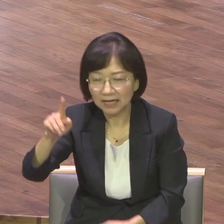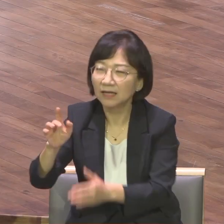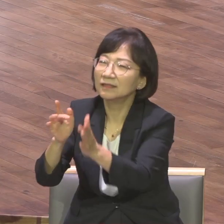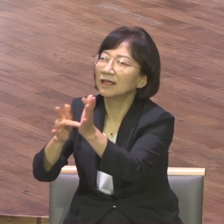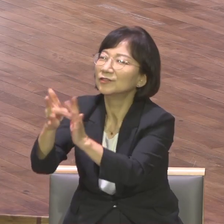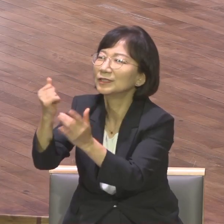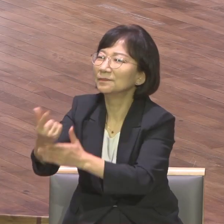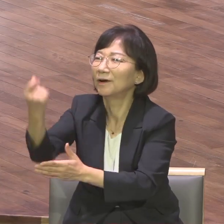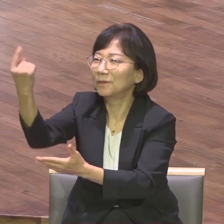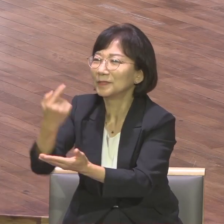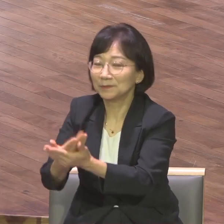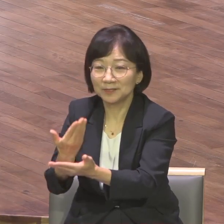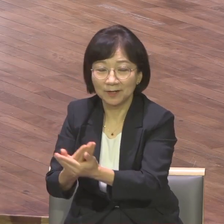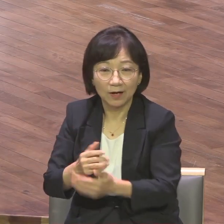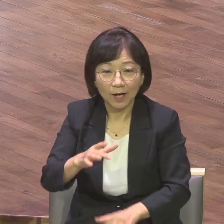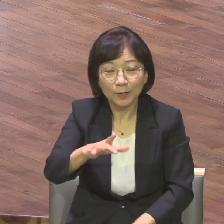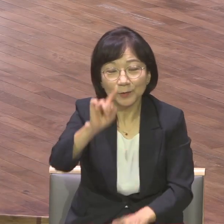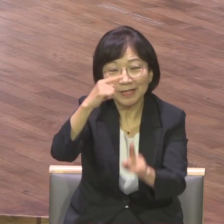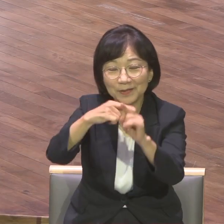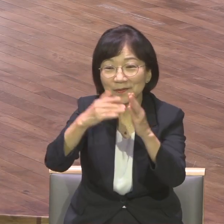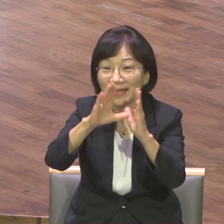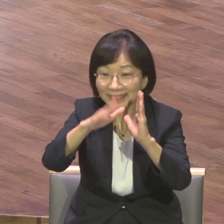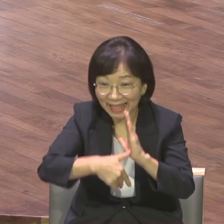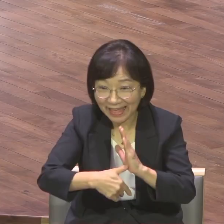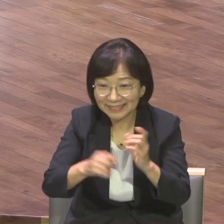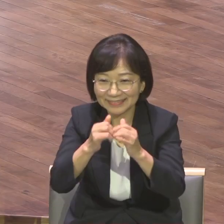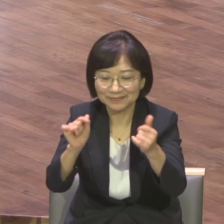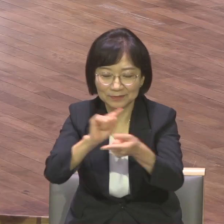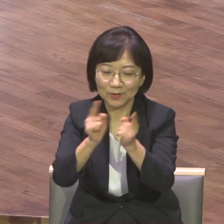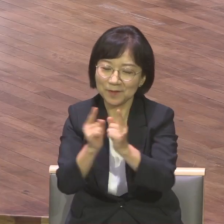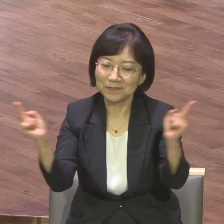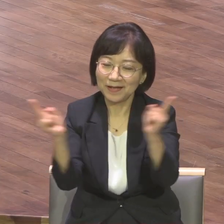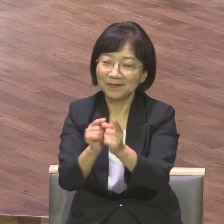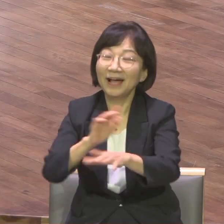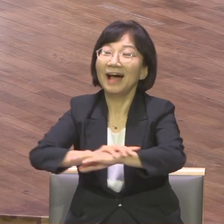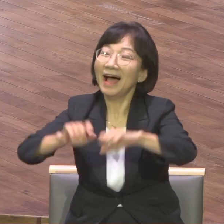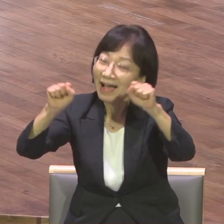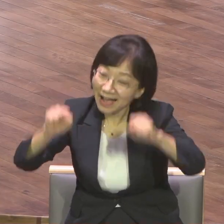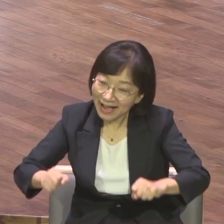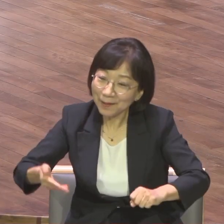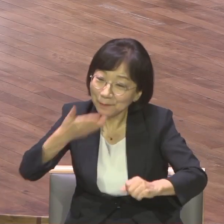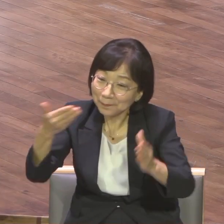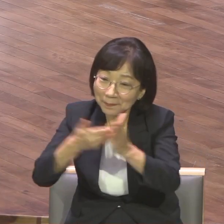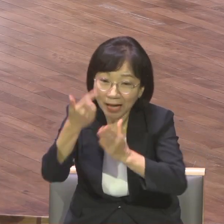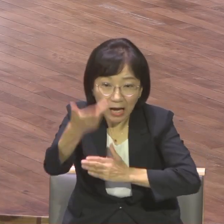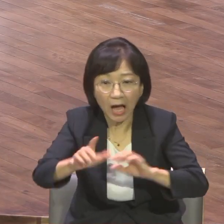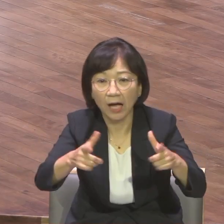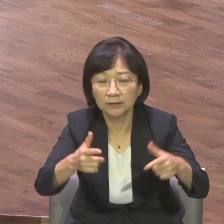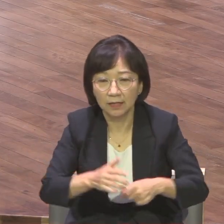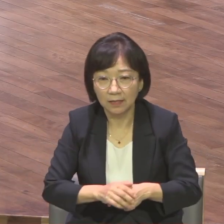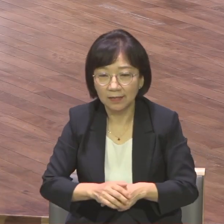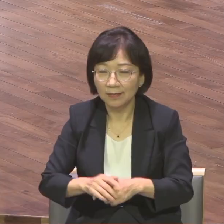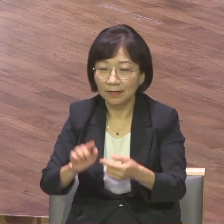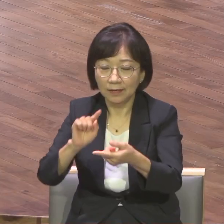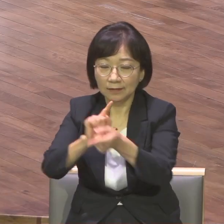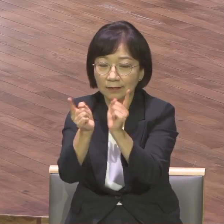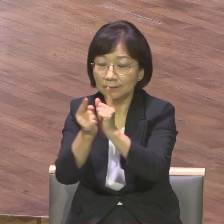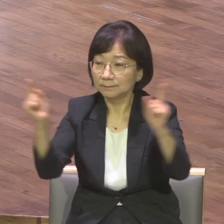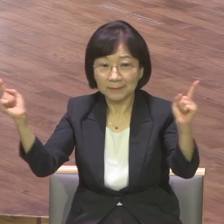성도들은요, 인사가 옵니다. 안녕하세요. 식사하십니까? 아니에요. 마라나타. 이 인사가